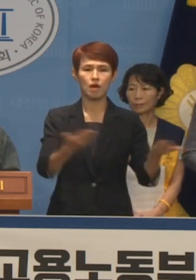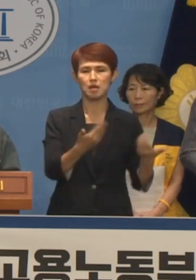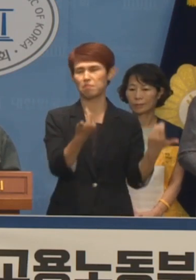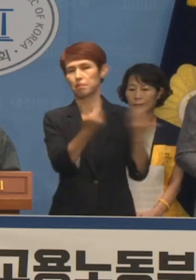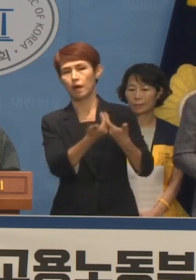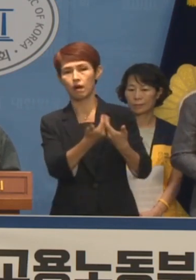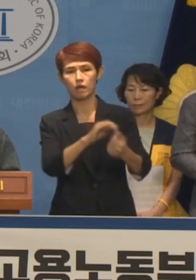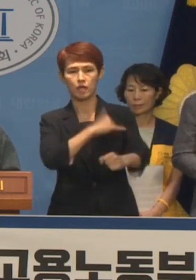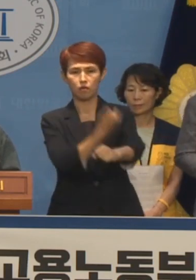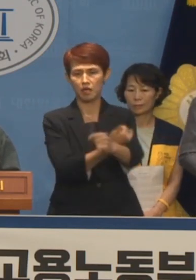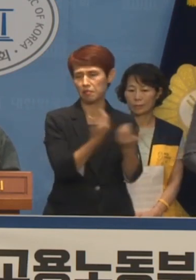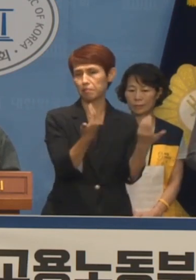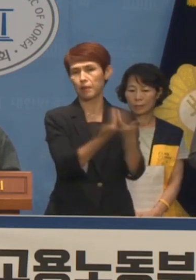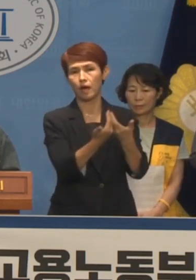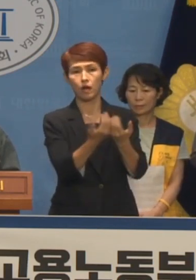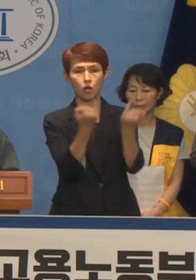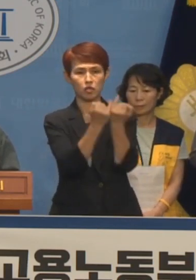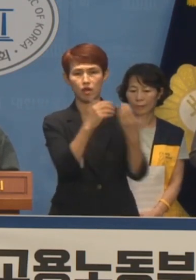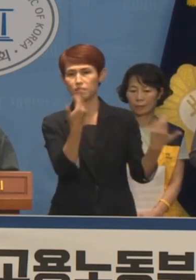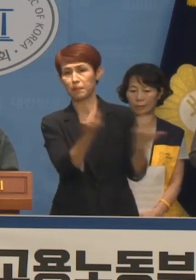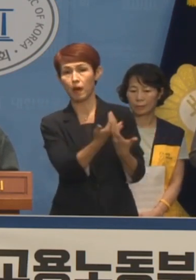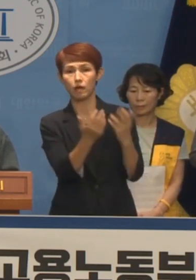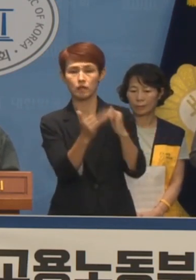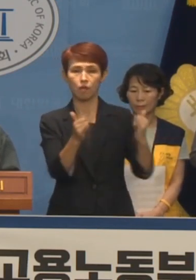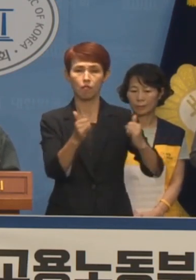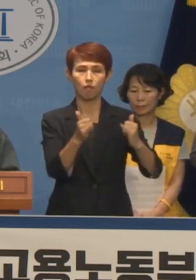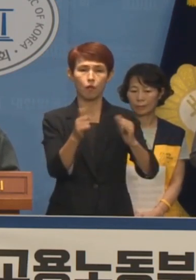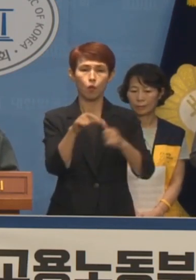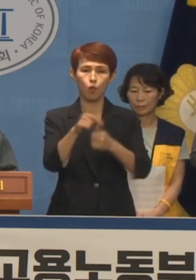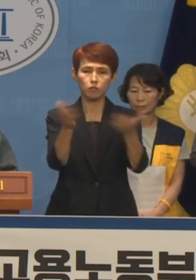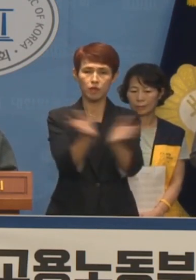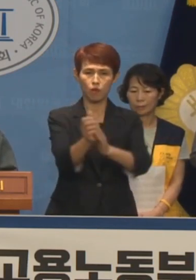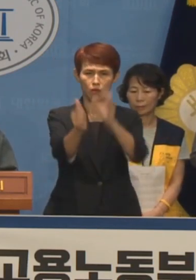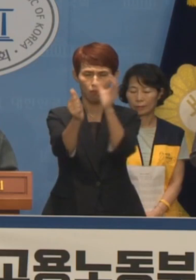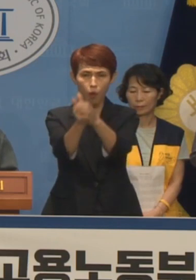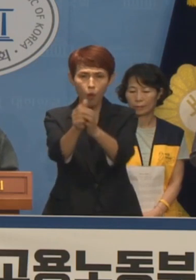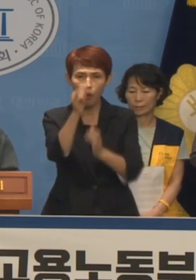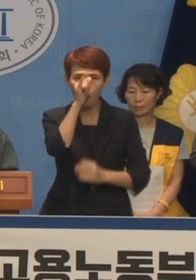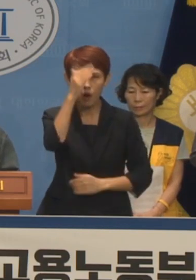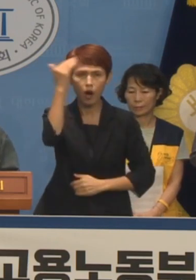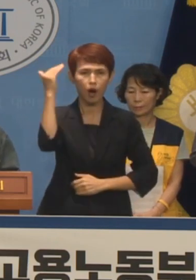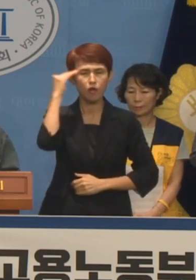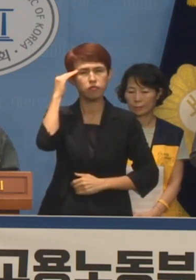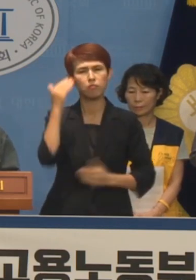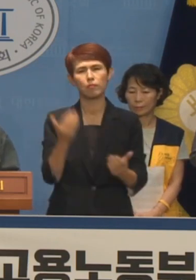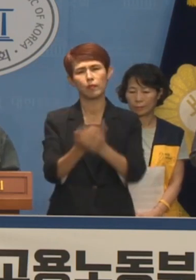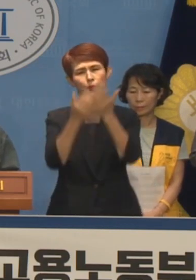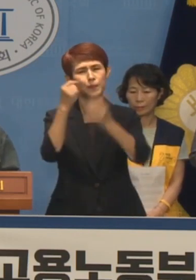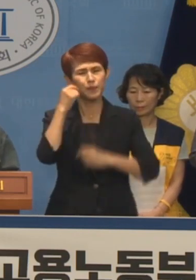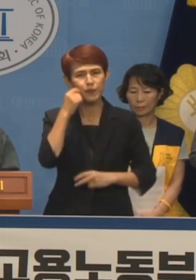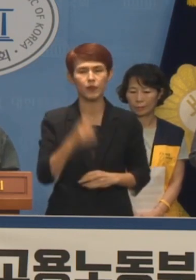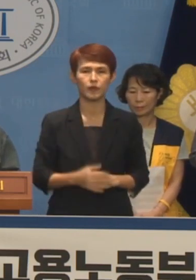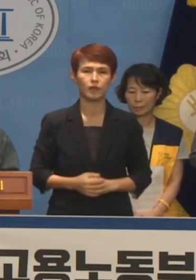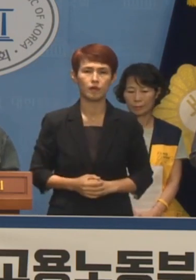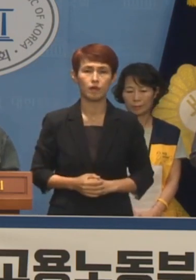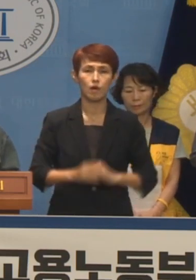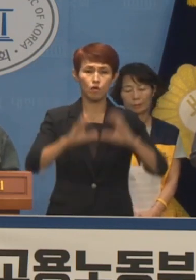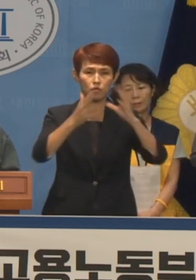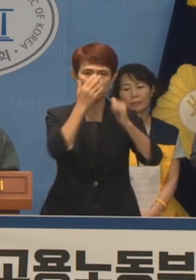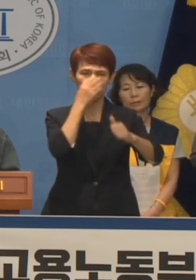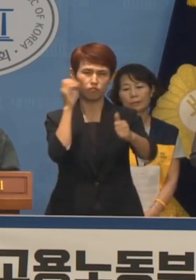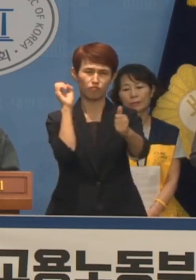반인권, 반여성 관점의 인물을 보란듯이 지명하면서 대한민국의 퇴행을 가속화시키고 있습니다. 국민들을 철저히